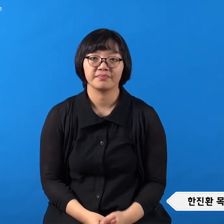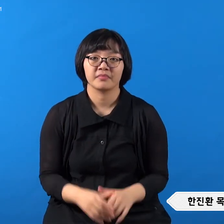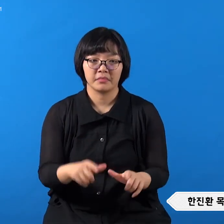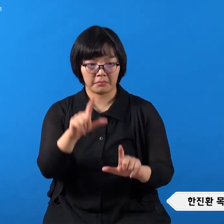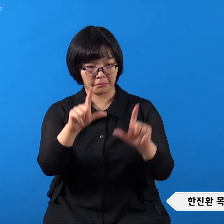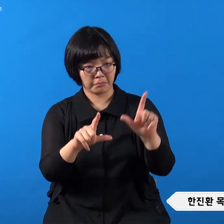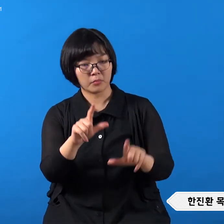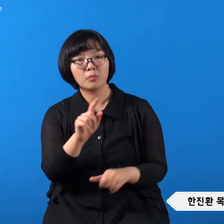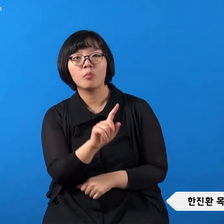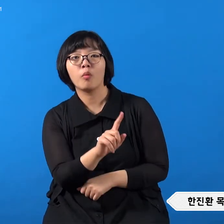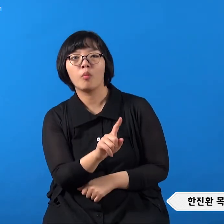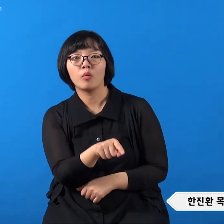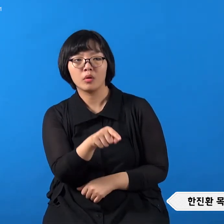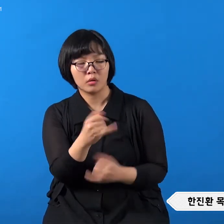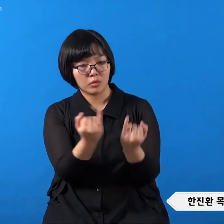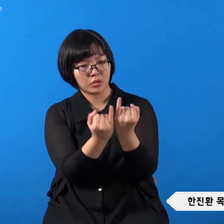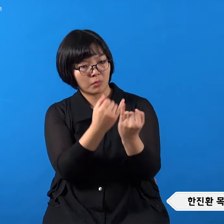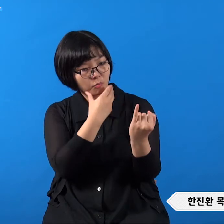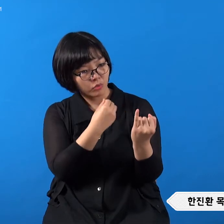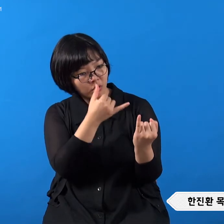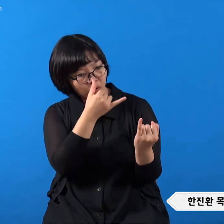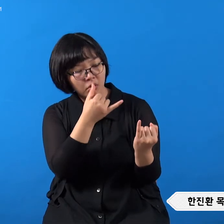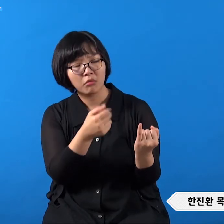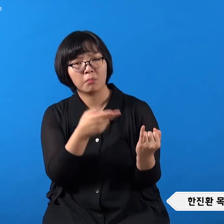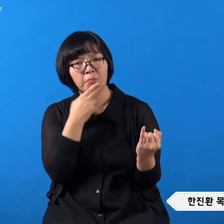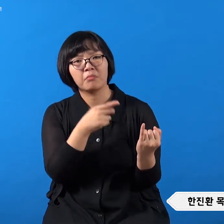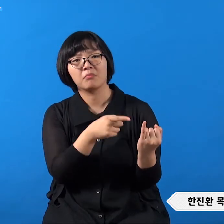그게 뭡니까? 그게 행복한 삶이겠습니까?